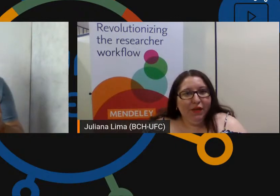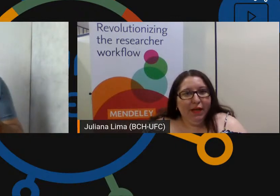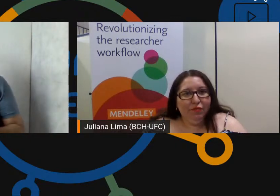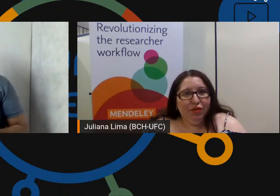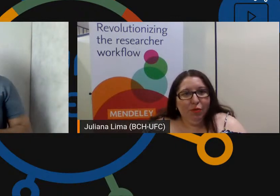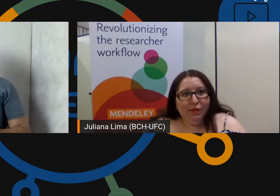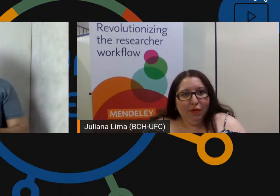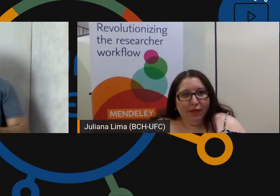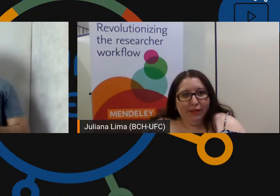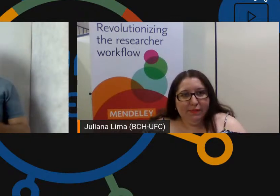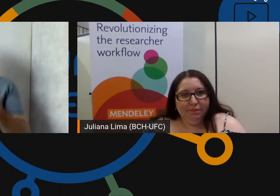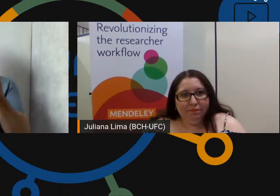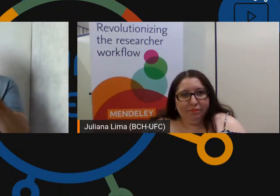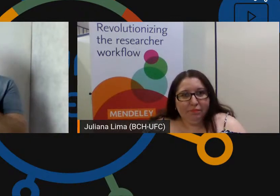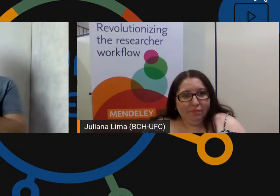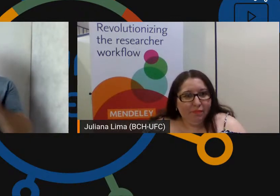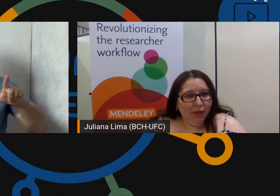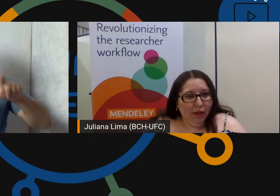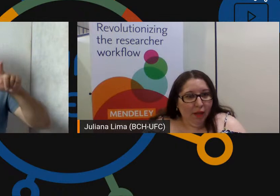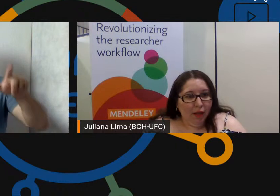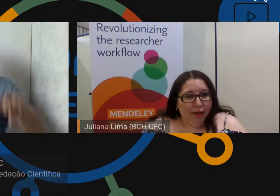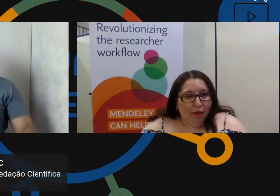gerar o certificado de 2 horas.